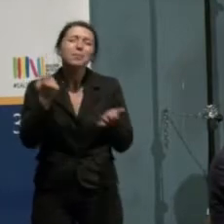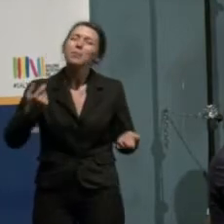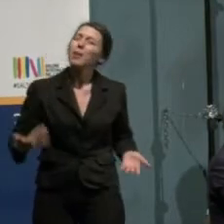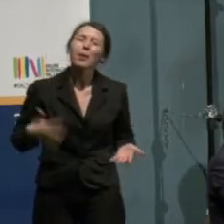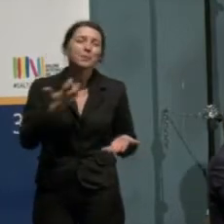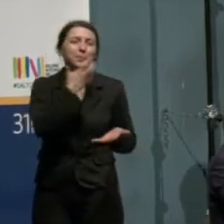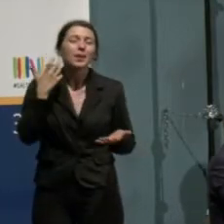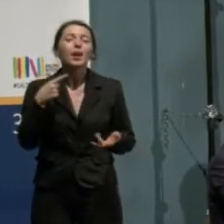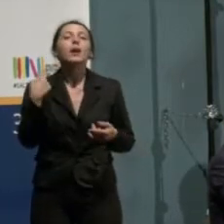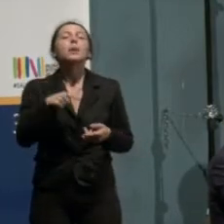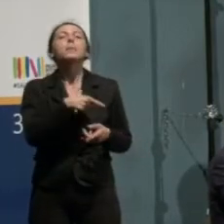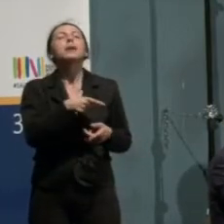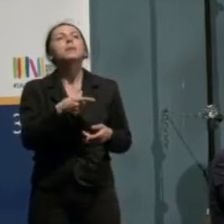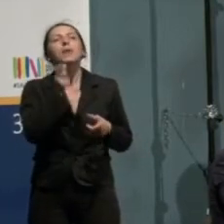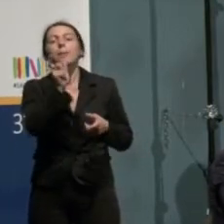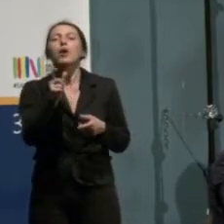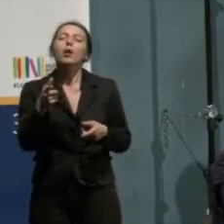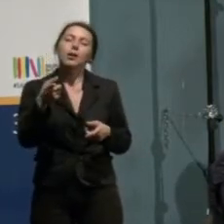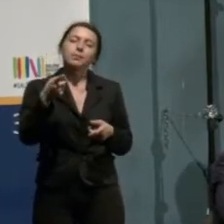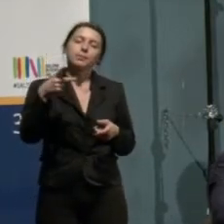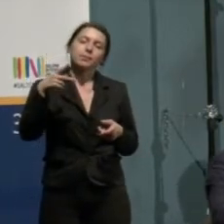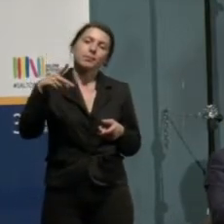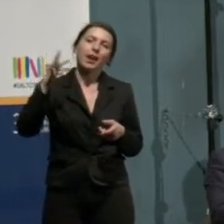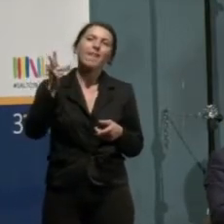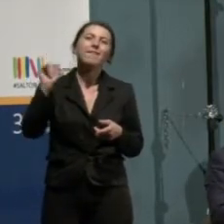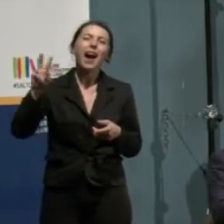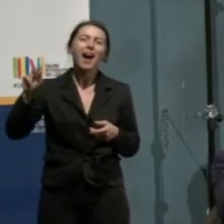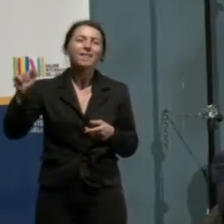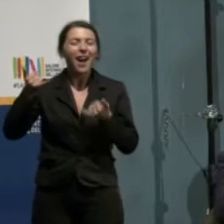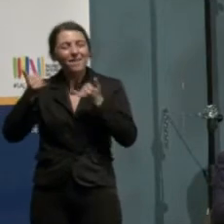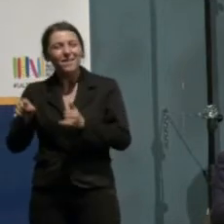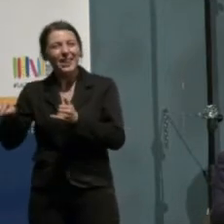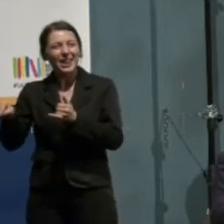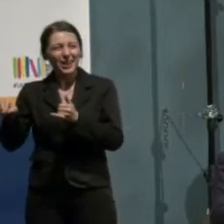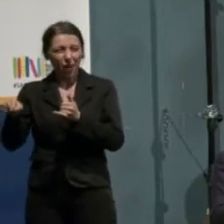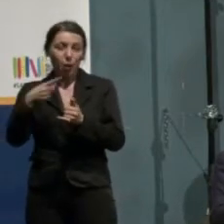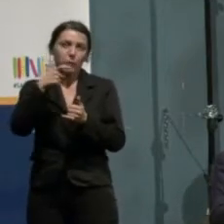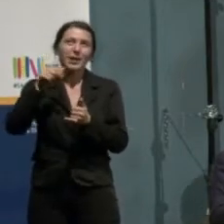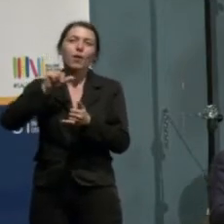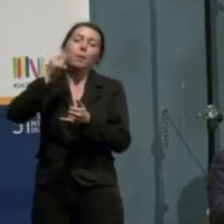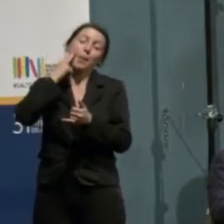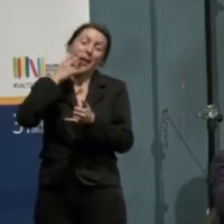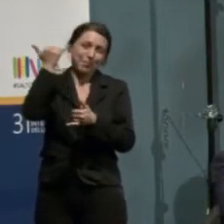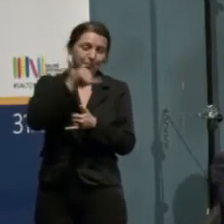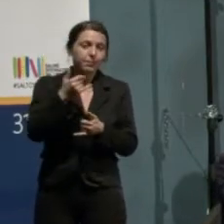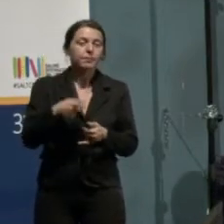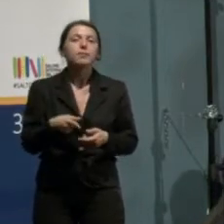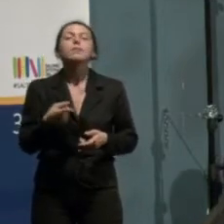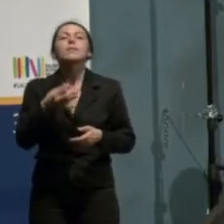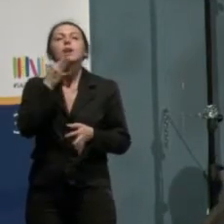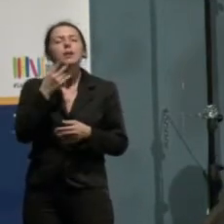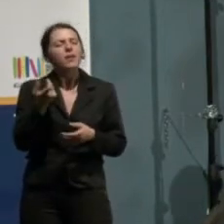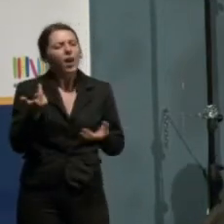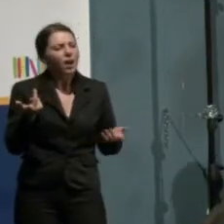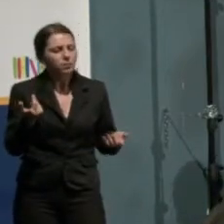mia e di claudio fava il figlio di pippo pippo farlo formato luigi malè dalla scorta mediatica è questa quando accade una